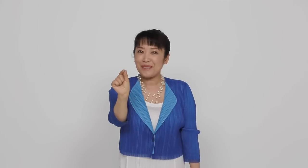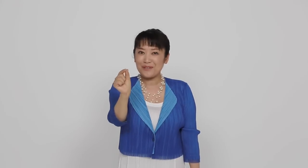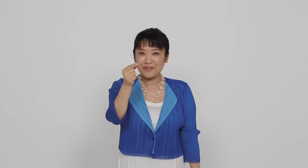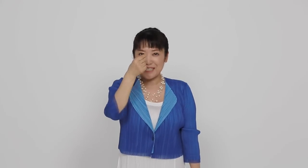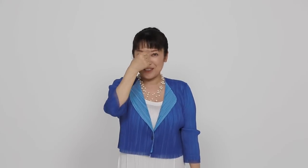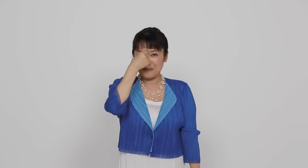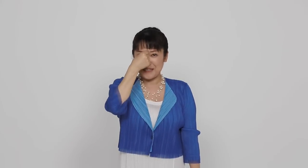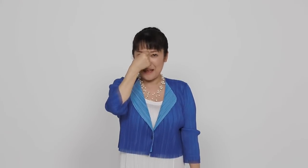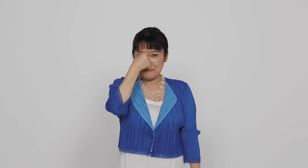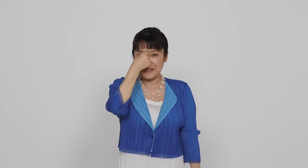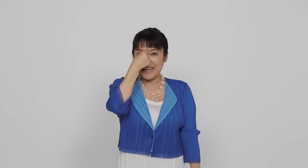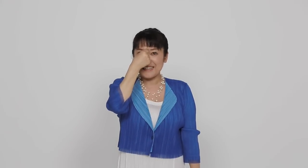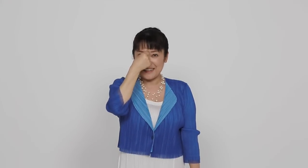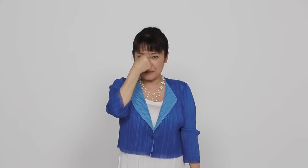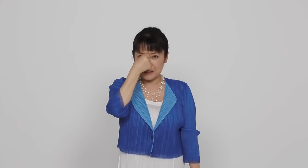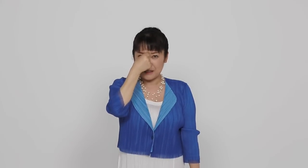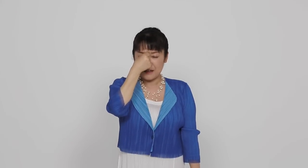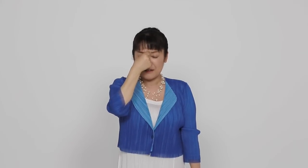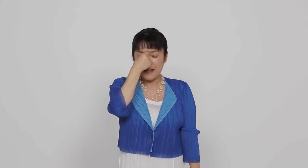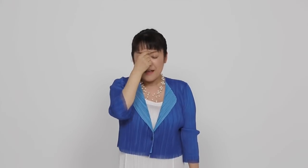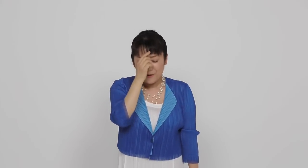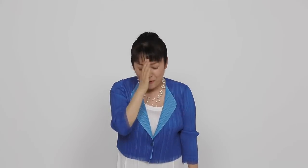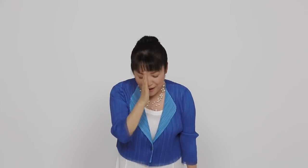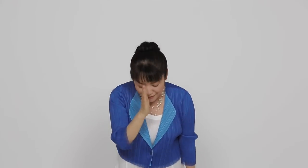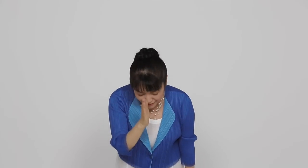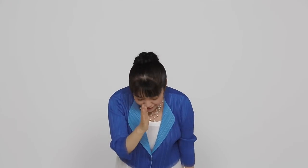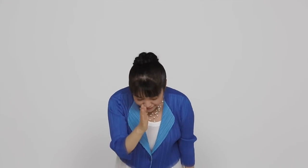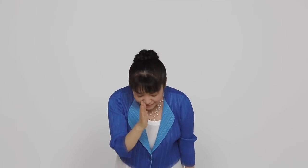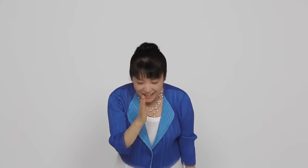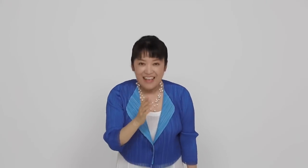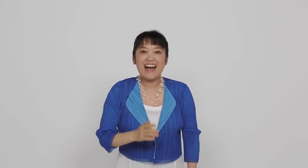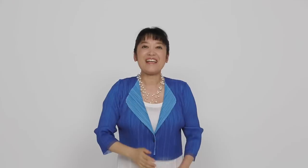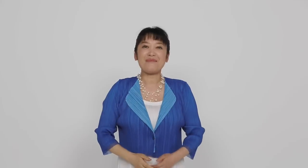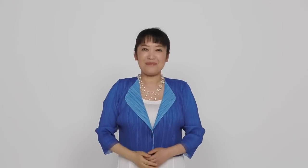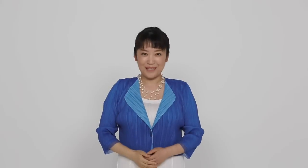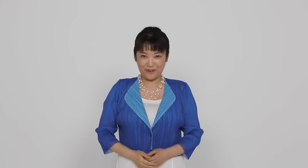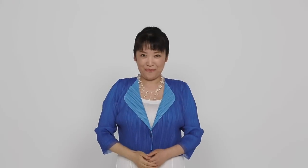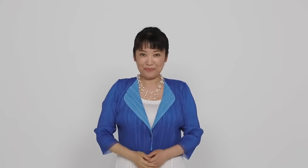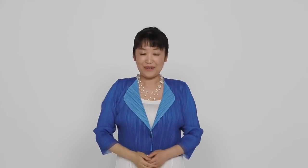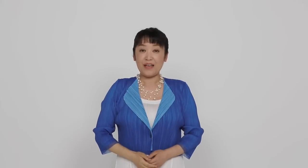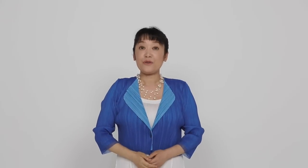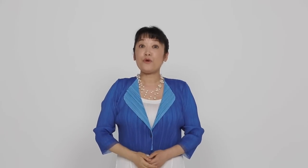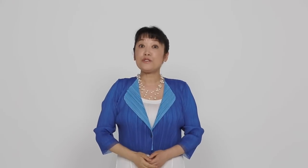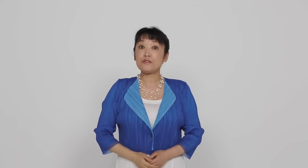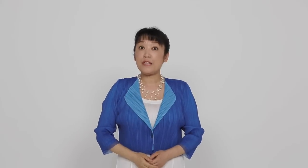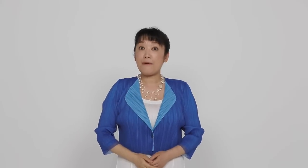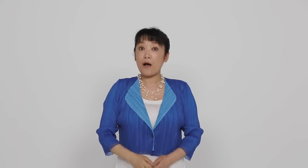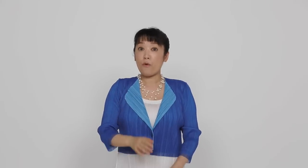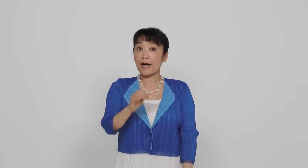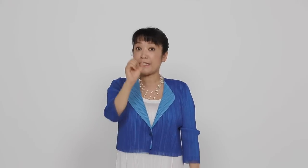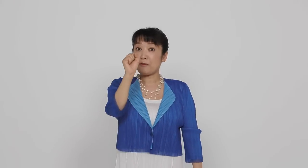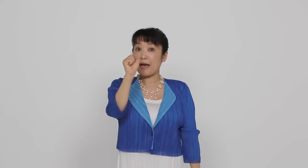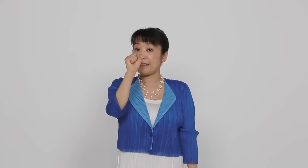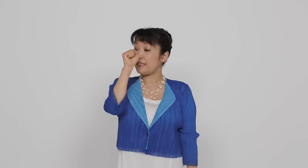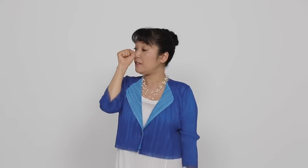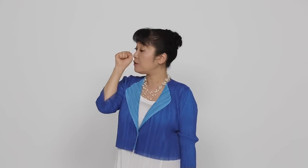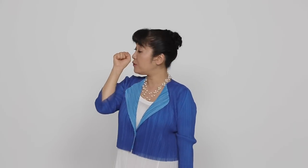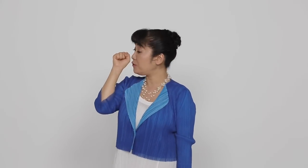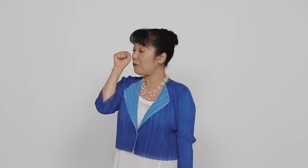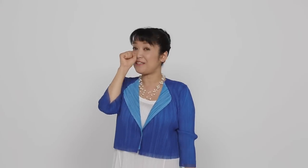と人差し指で眉間に当てます。で、ごめんねって謝りましょう。よろしくではお花の前にグーを持って